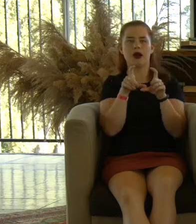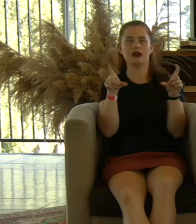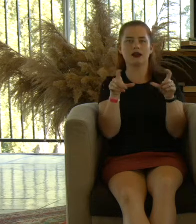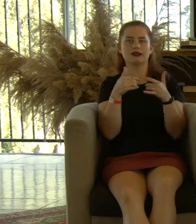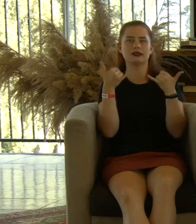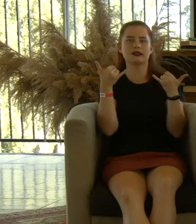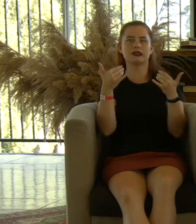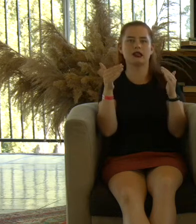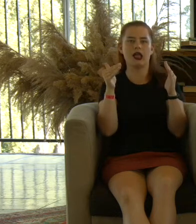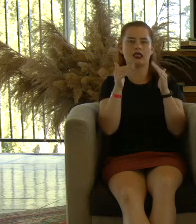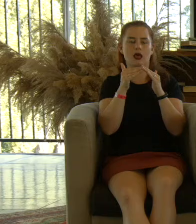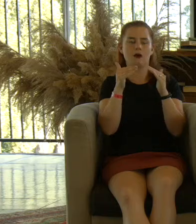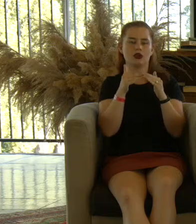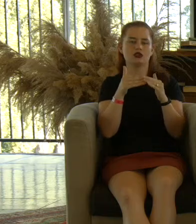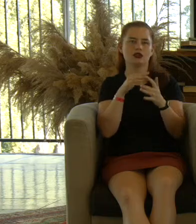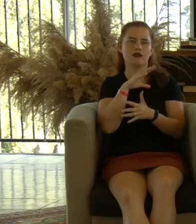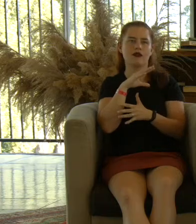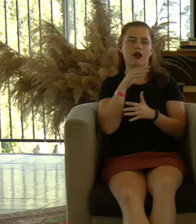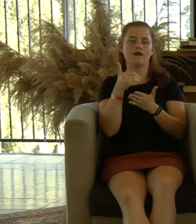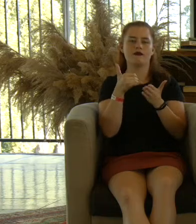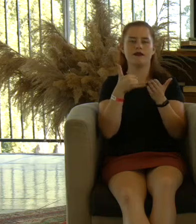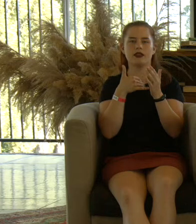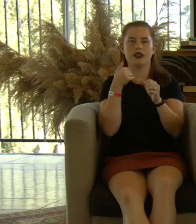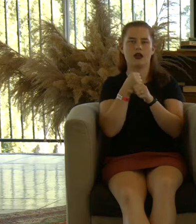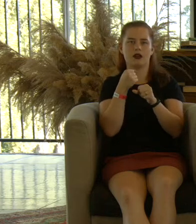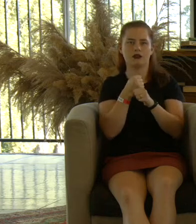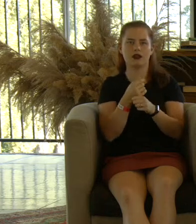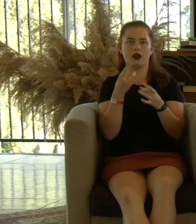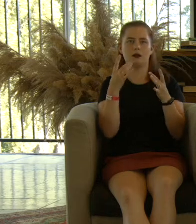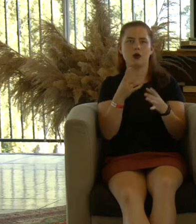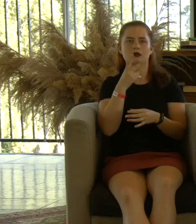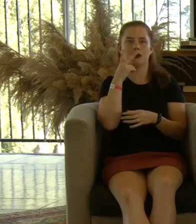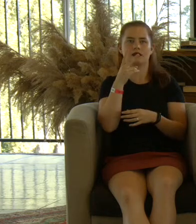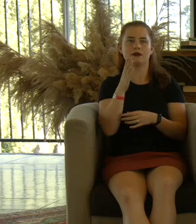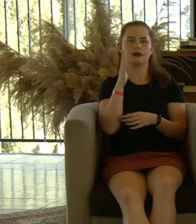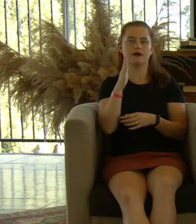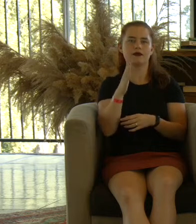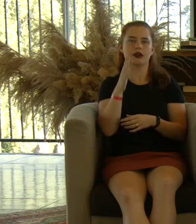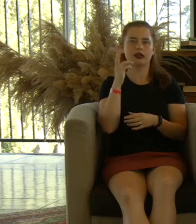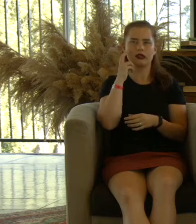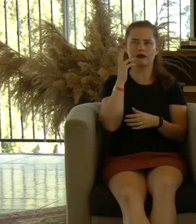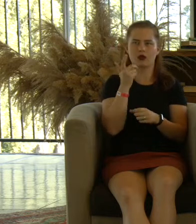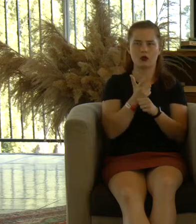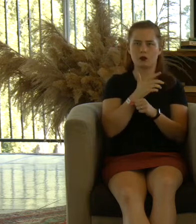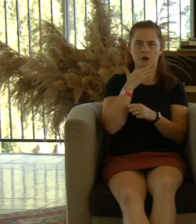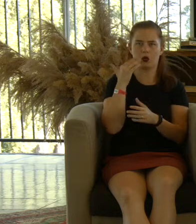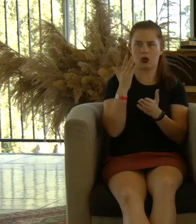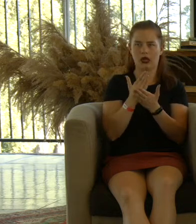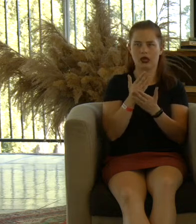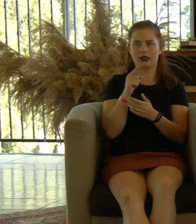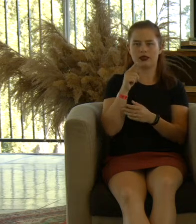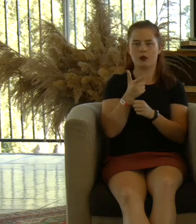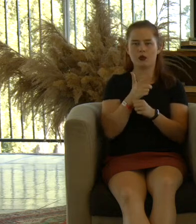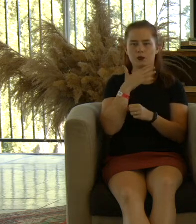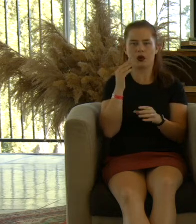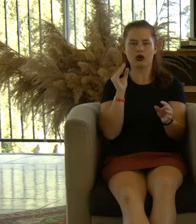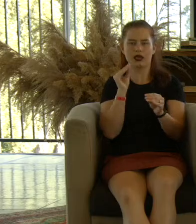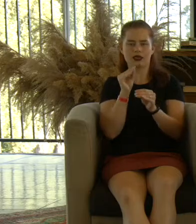для домашнего виноделия. Просто погуглите. В Киеве их там с десяток есть. И там огромное количество уже этих добавок. Там,